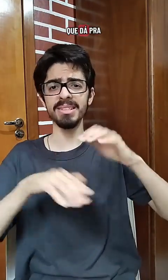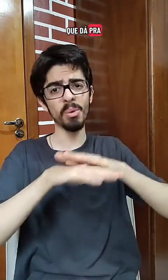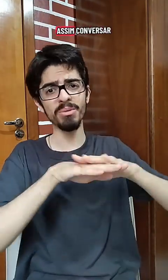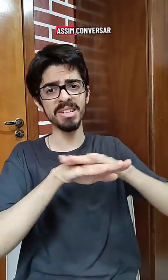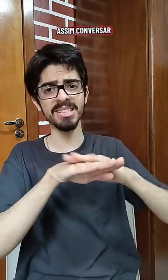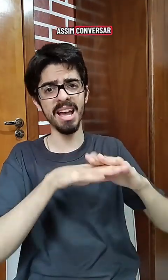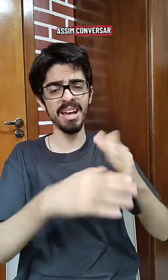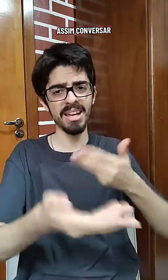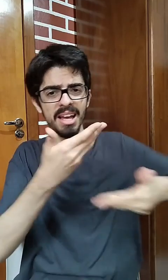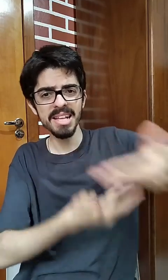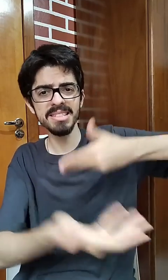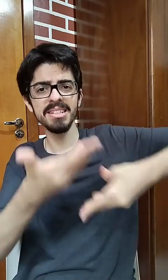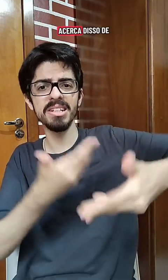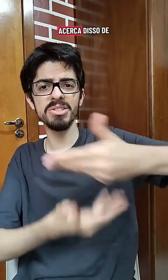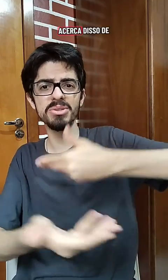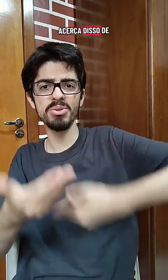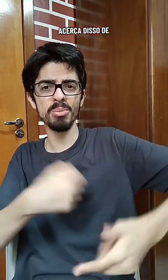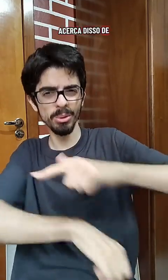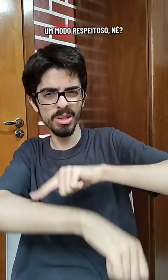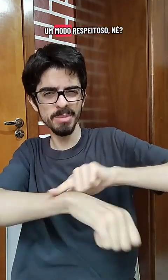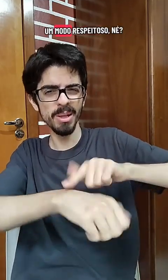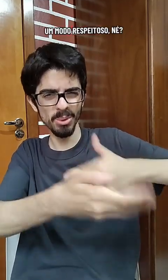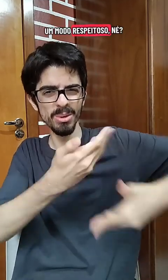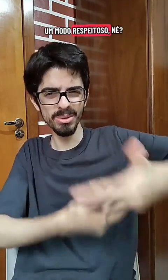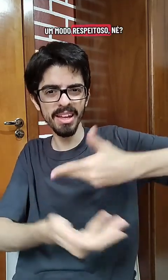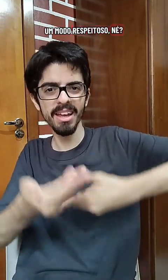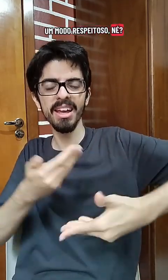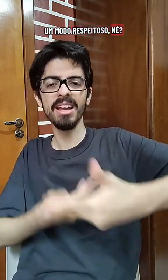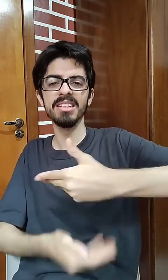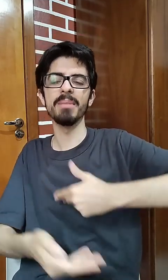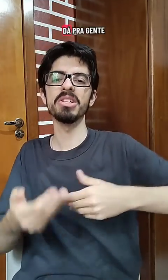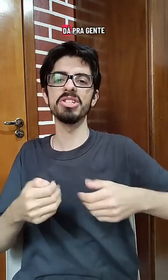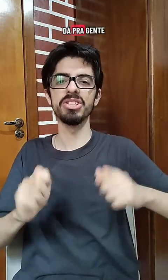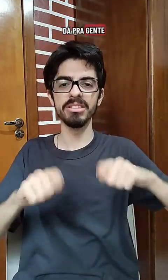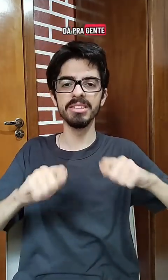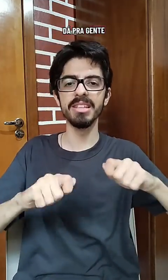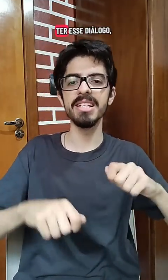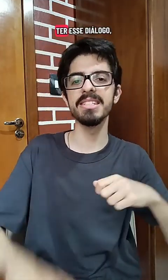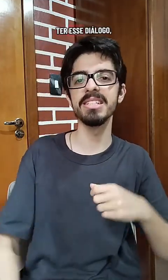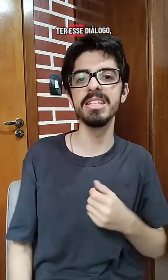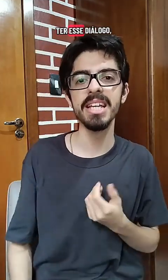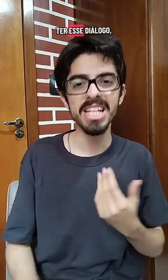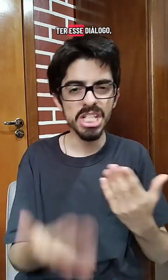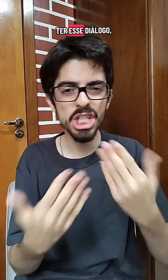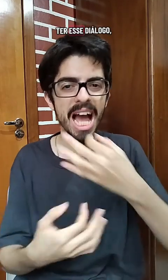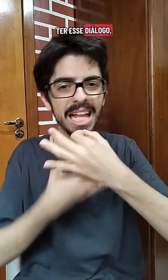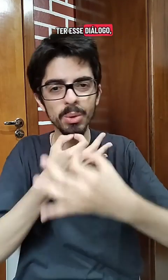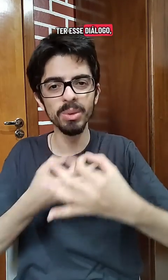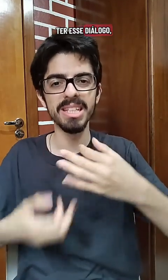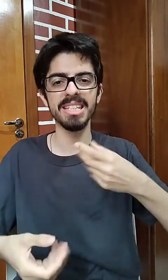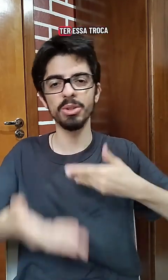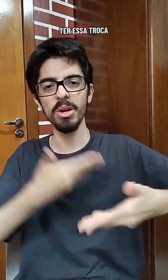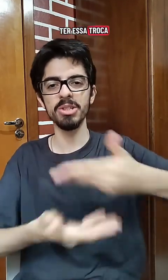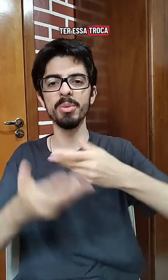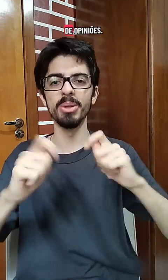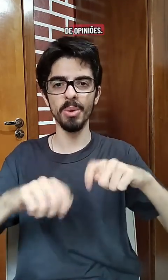assim conversar acerca disso de um modo respeitoso, né? Dá pra gente ter esse diálogo, ter essa troca de